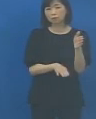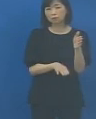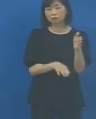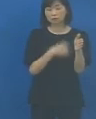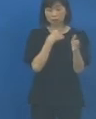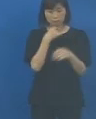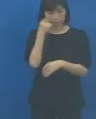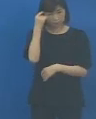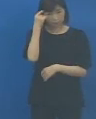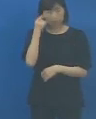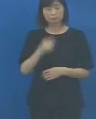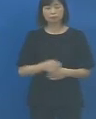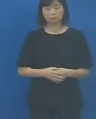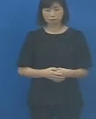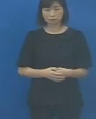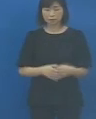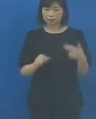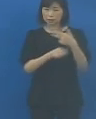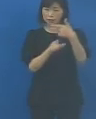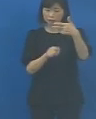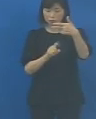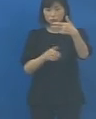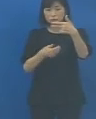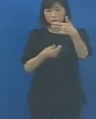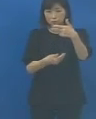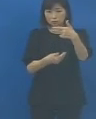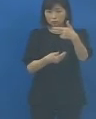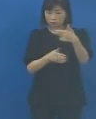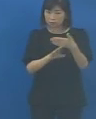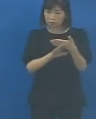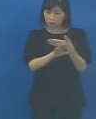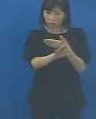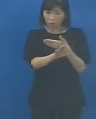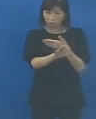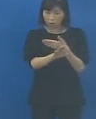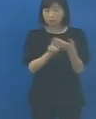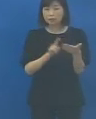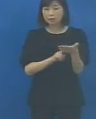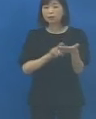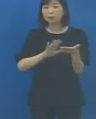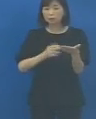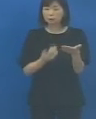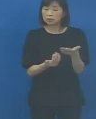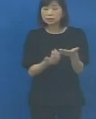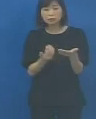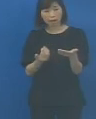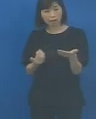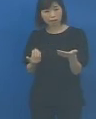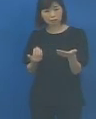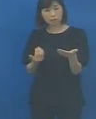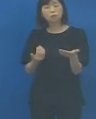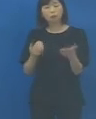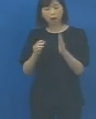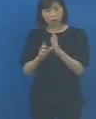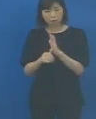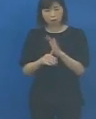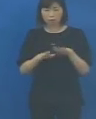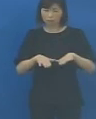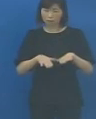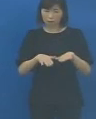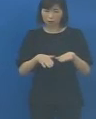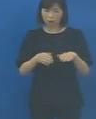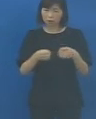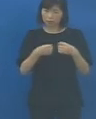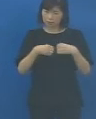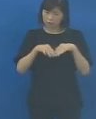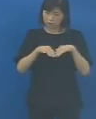。7月19日以降ということにしてますが、それ以前であっても今時の流行拡大に関係するような